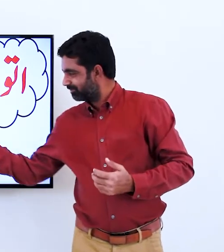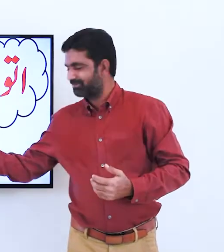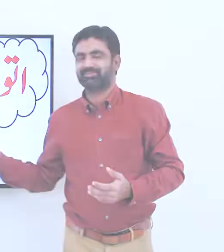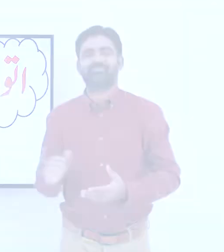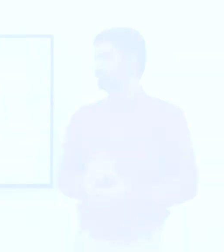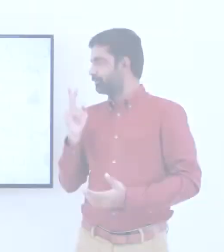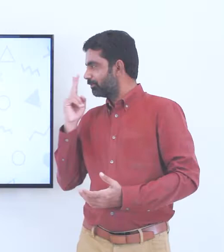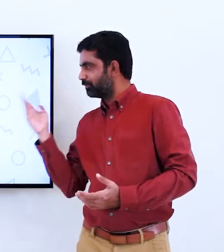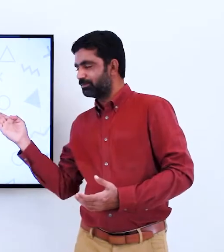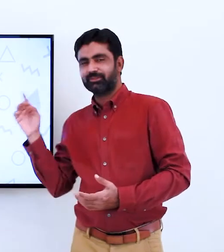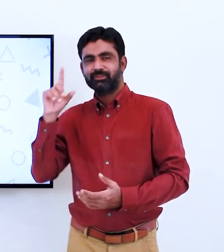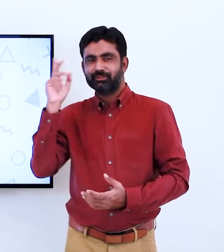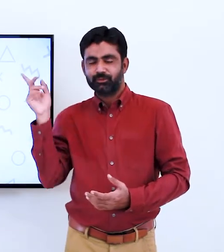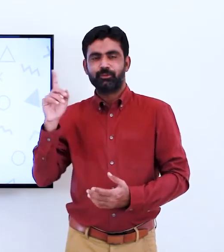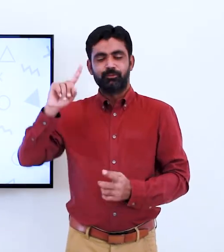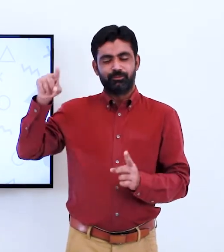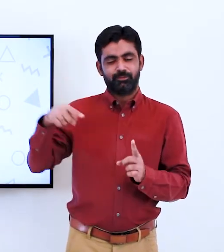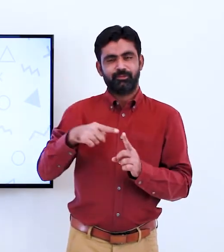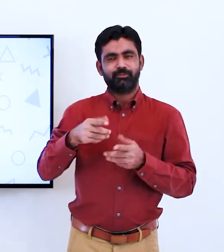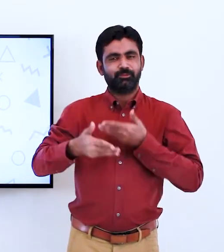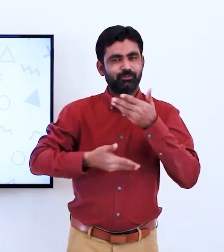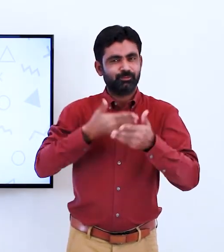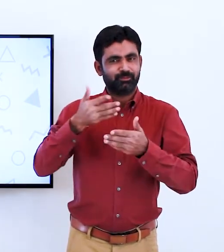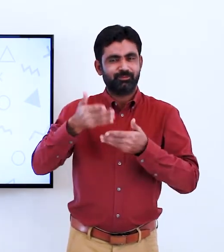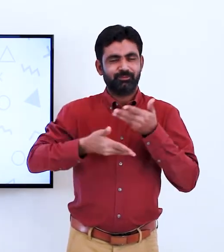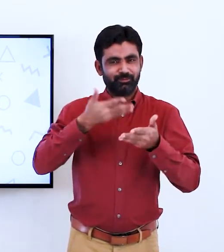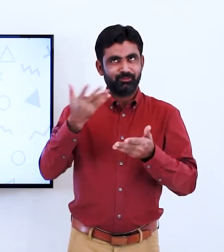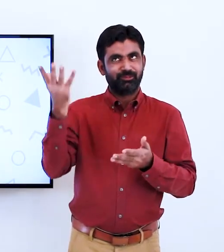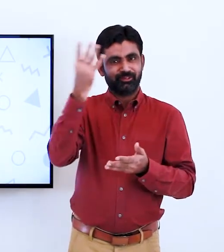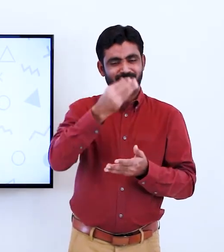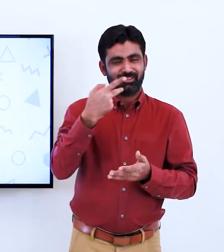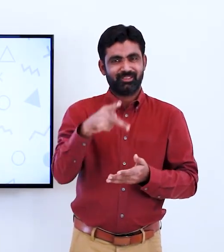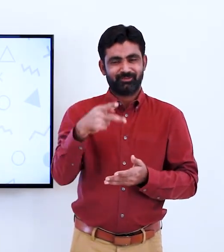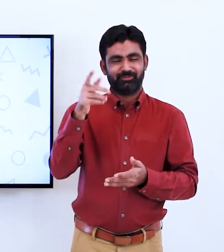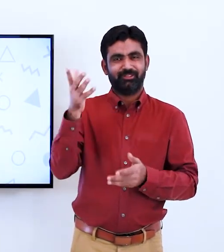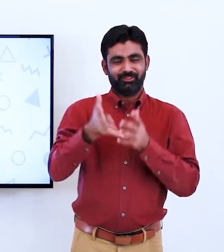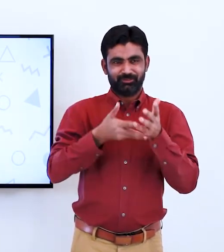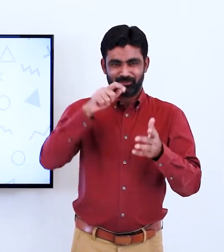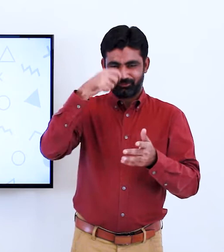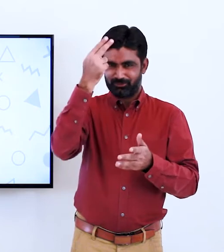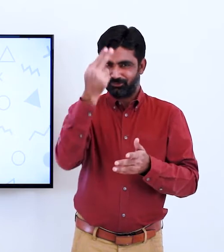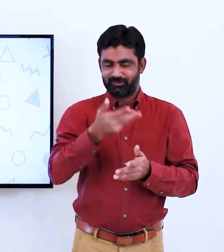हुए। सरगर्मी, अभी मैंने आपको दिनों के नाम पढ़ाए। आइए अब एक सरगर्मी करते हैं।